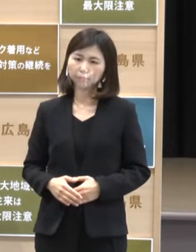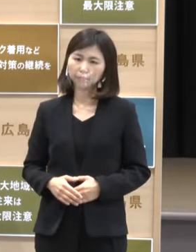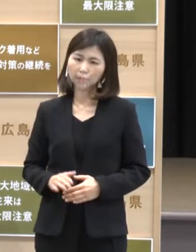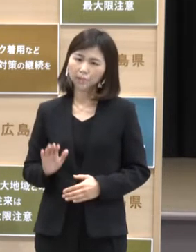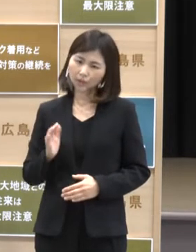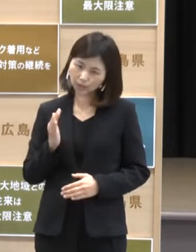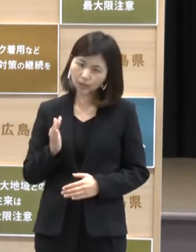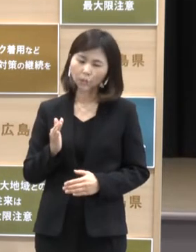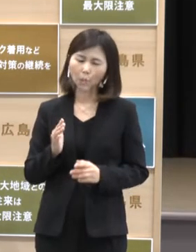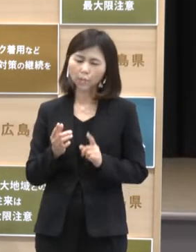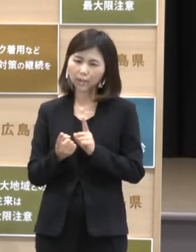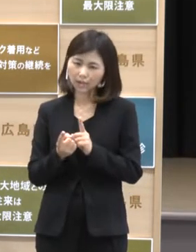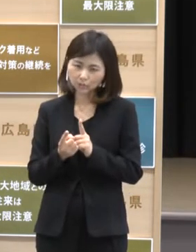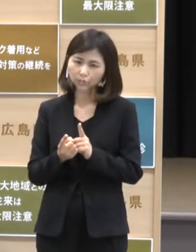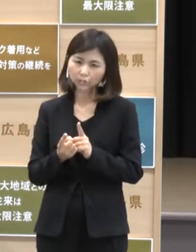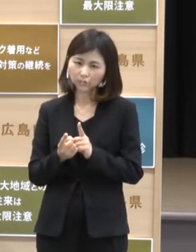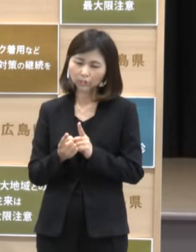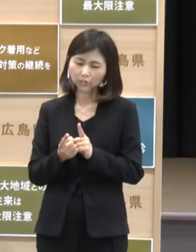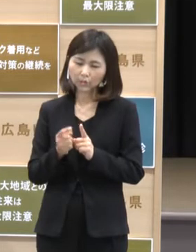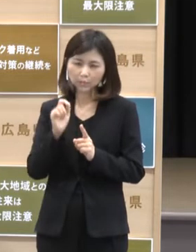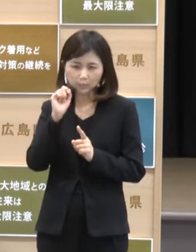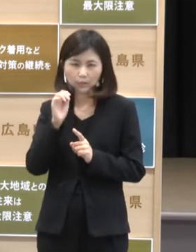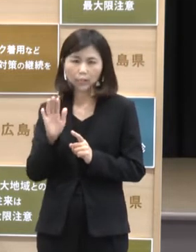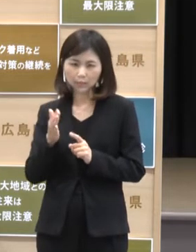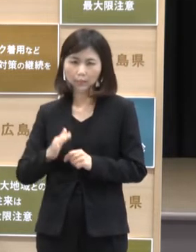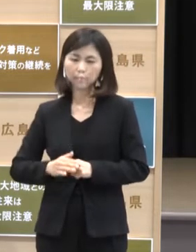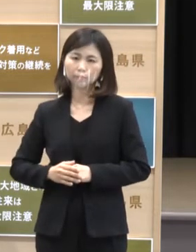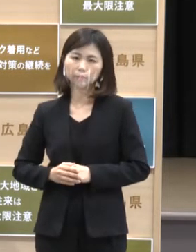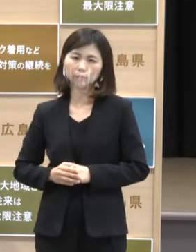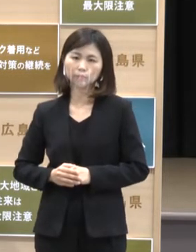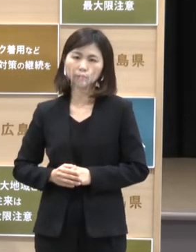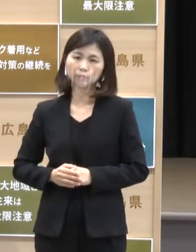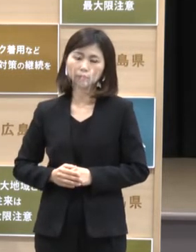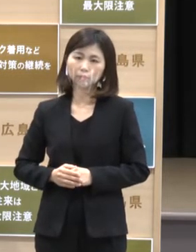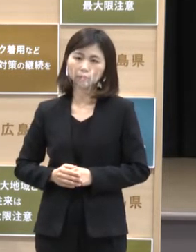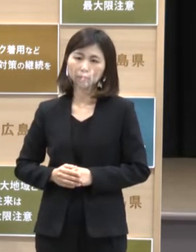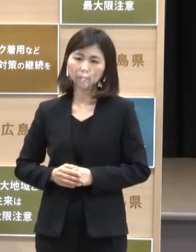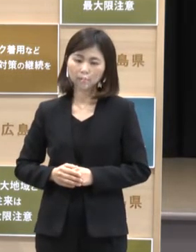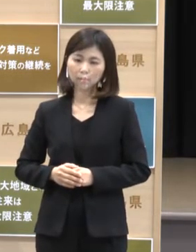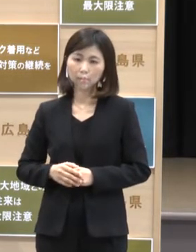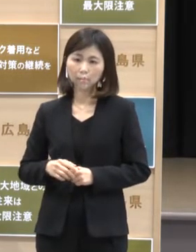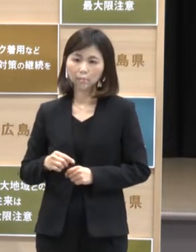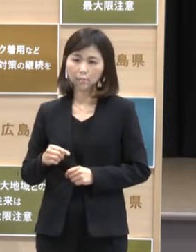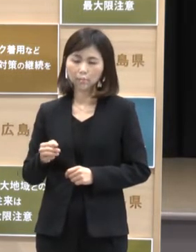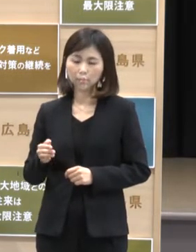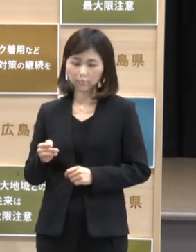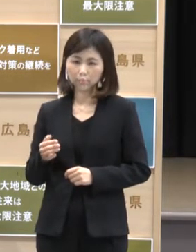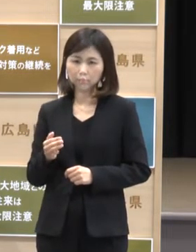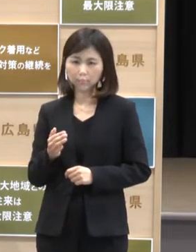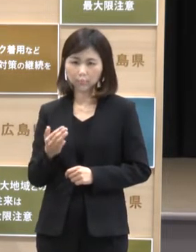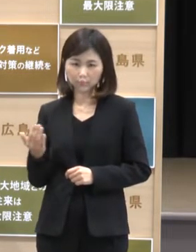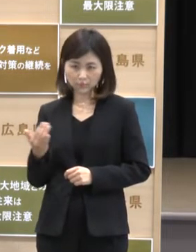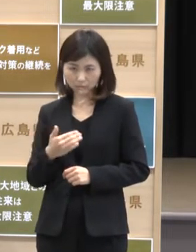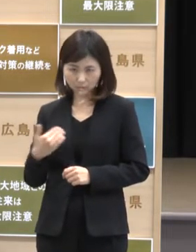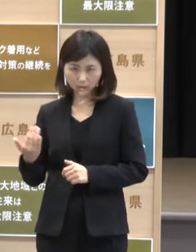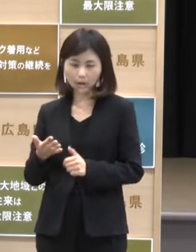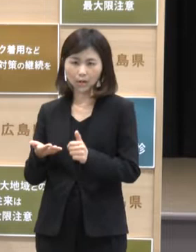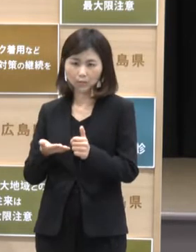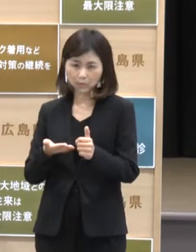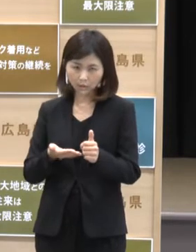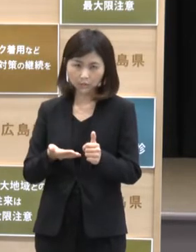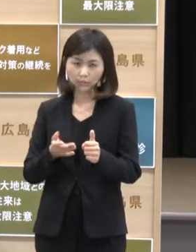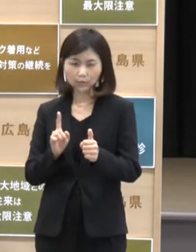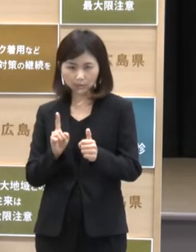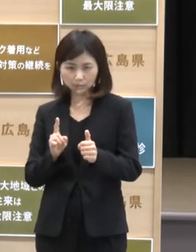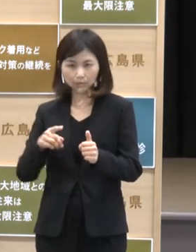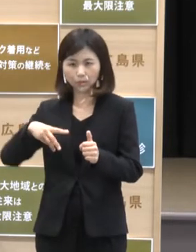ですけれども、我々今進めてますのは、一つはこのマイタイムラインと、それからやはり